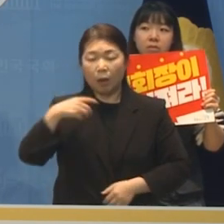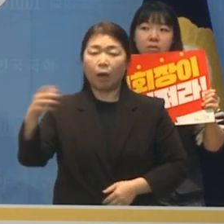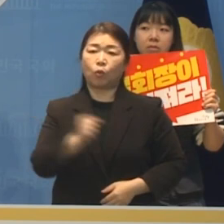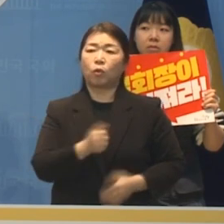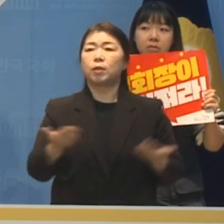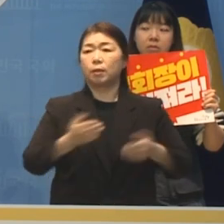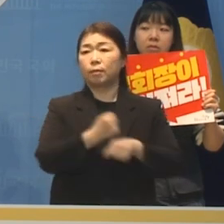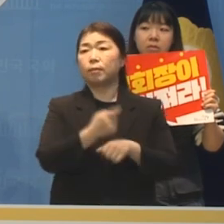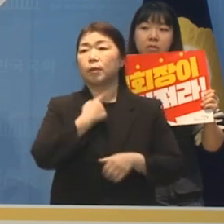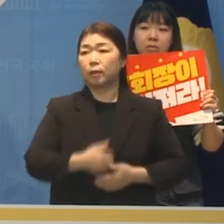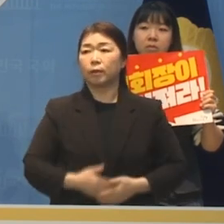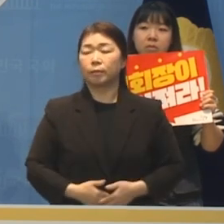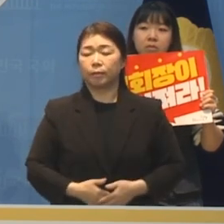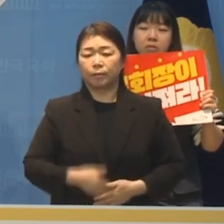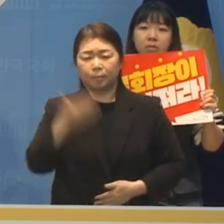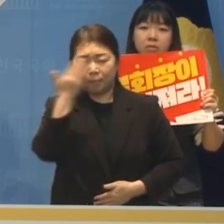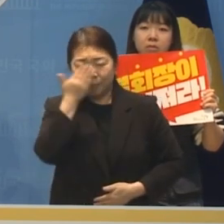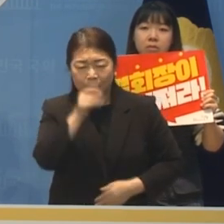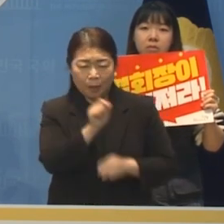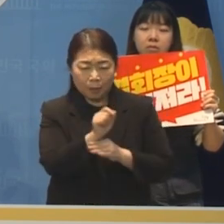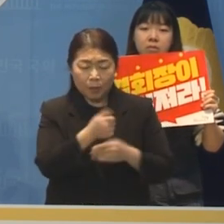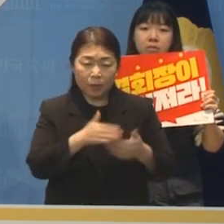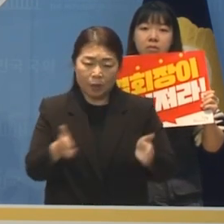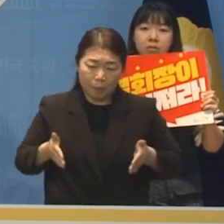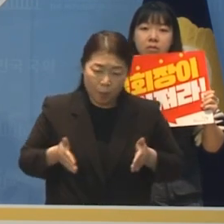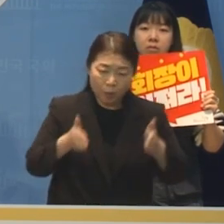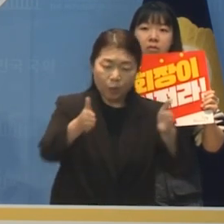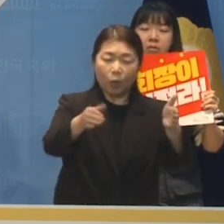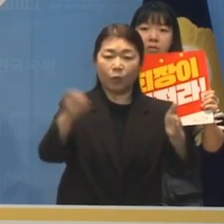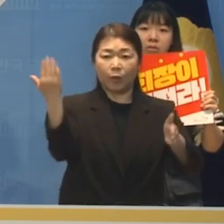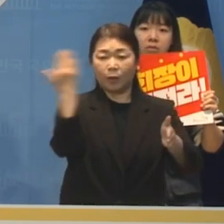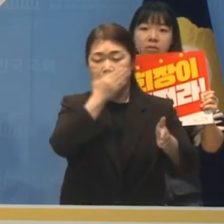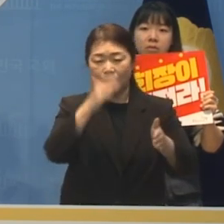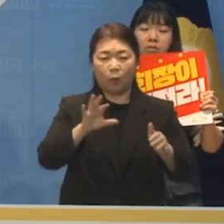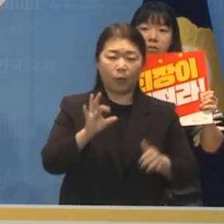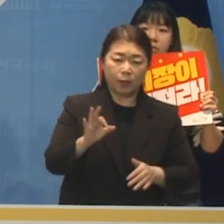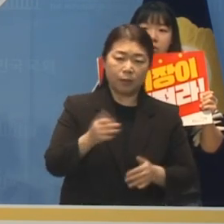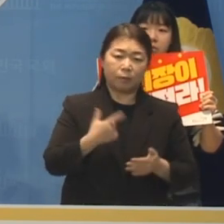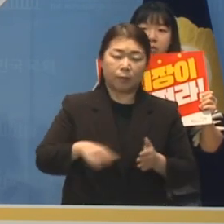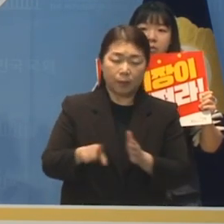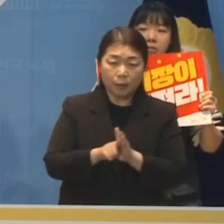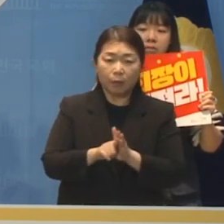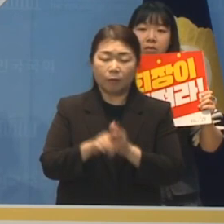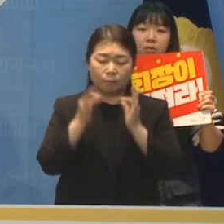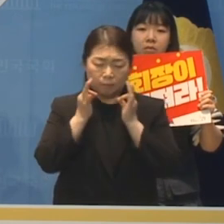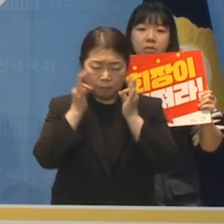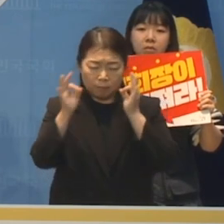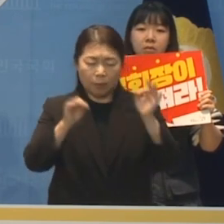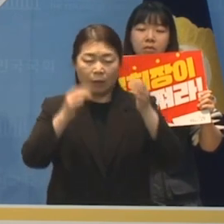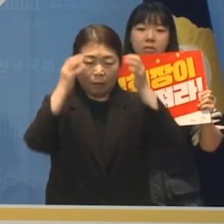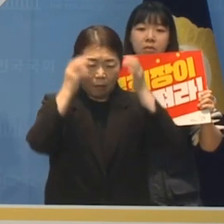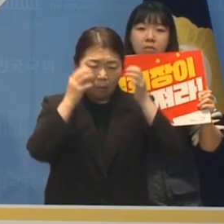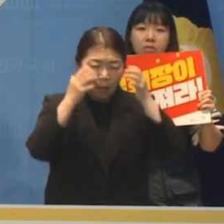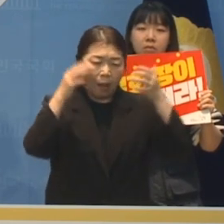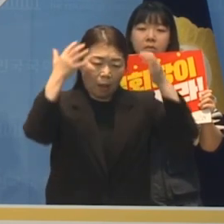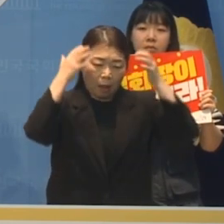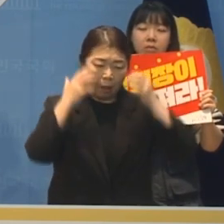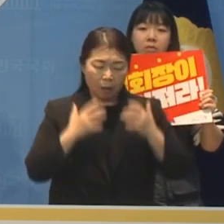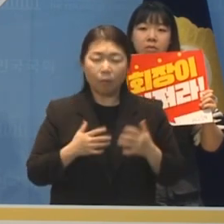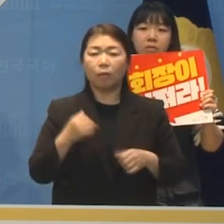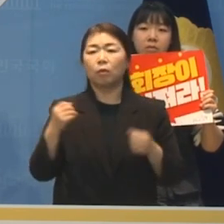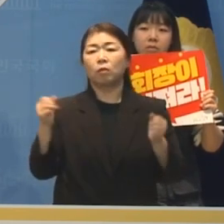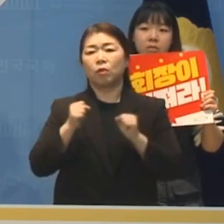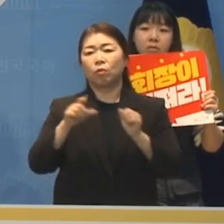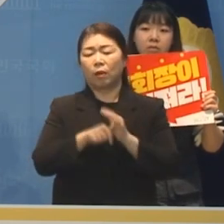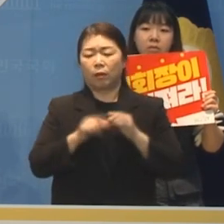일했습니다. 깨끗한 사무실, 깨끗한 복도, 깨끗한 화장실을 유지하기 위해 여름에는 땀을 흘리며